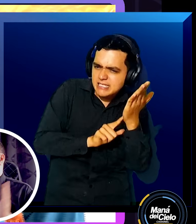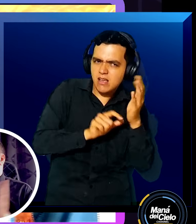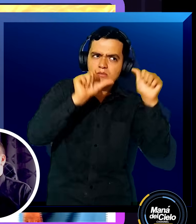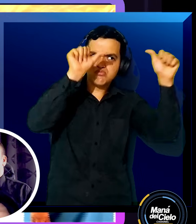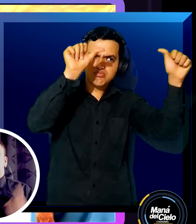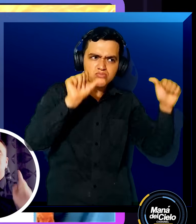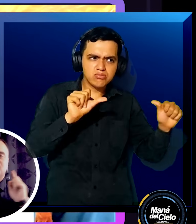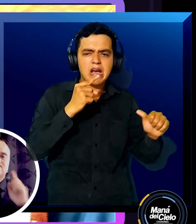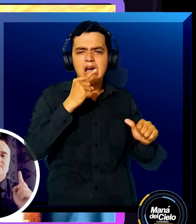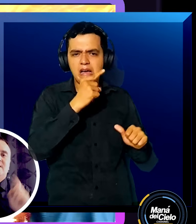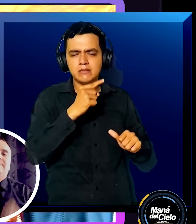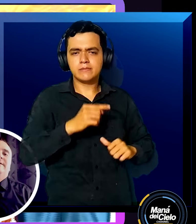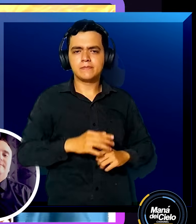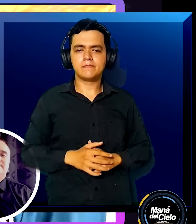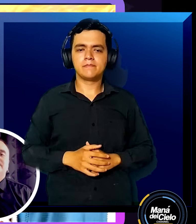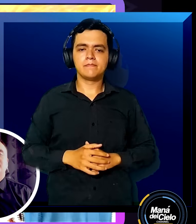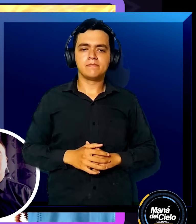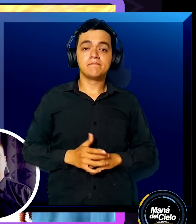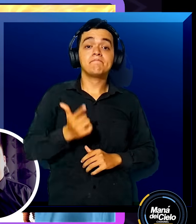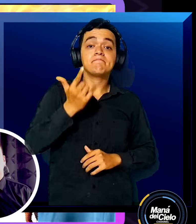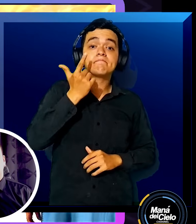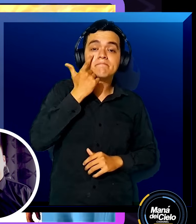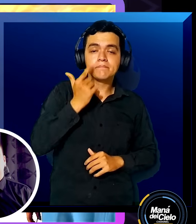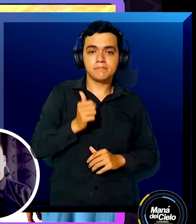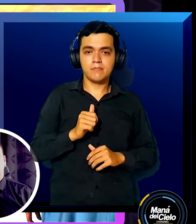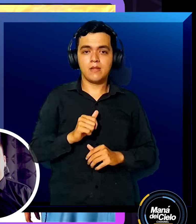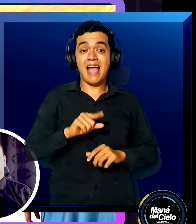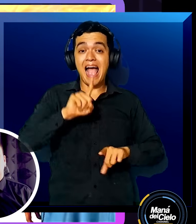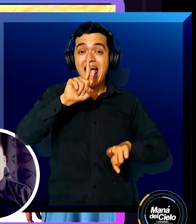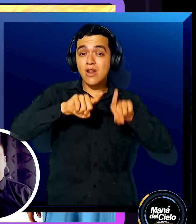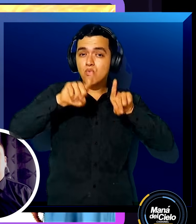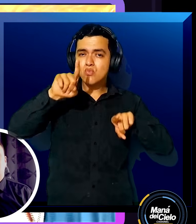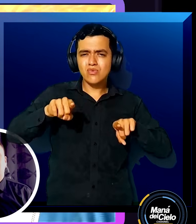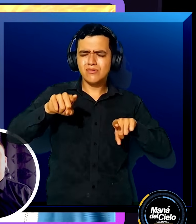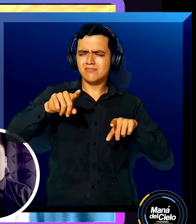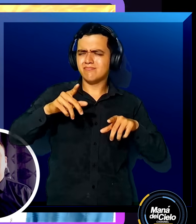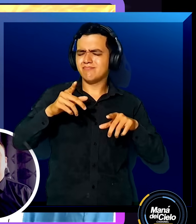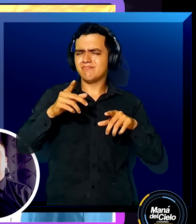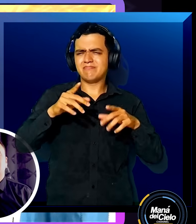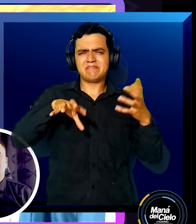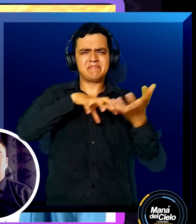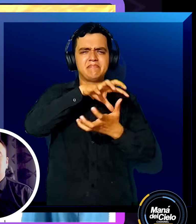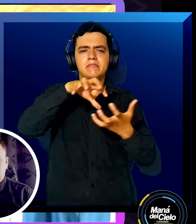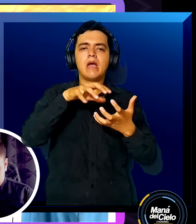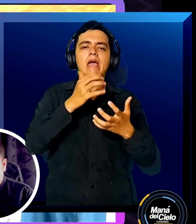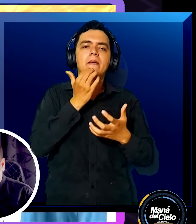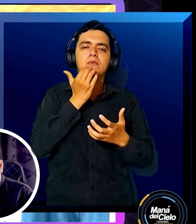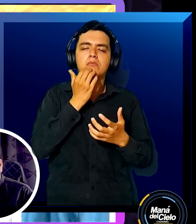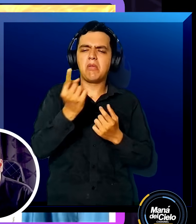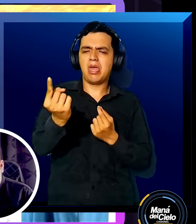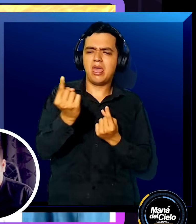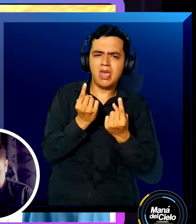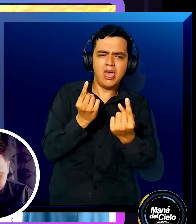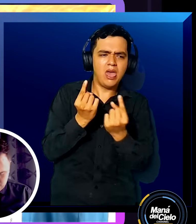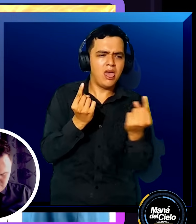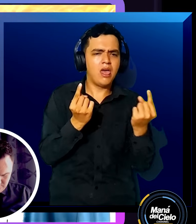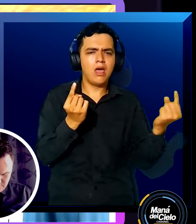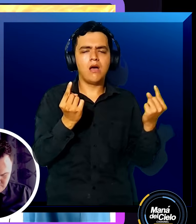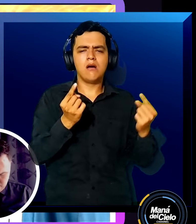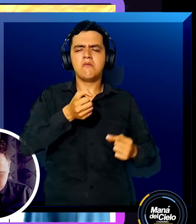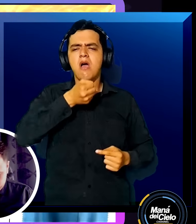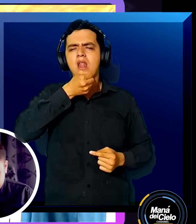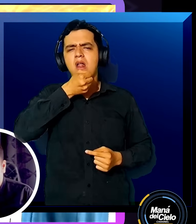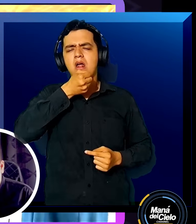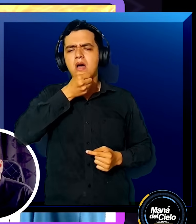cuando ustedes oren, decir, Padre nuestro que estáis en los cielos, santificado sea tu nombre. O sea, primero la alabanza, la adoración, entrad por sus puertas con acción de gracia,